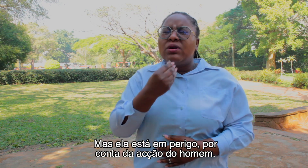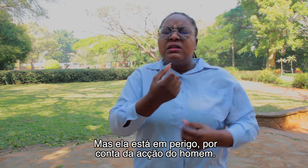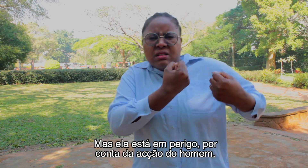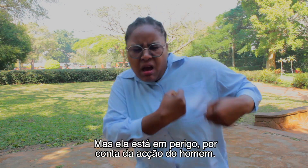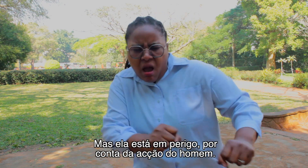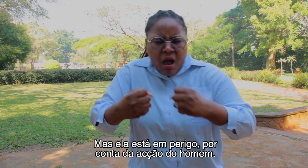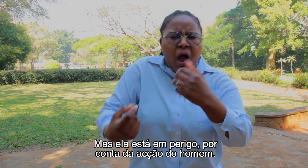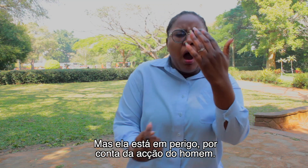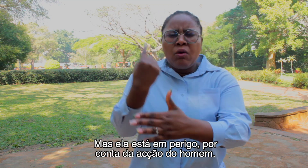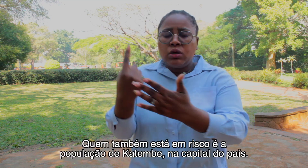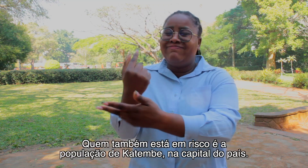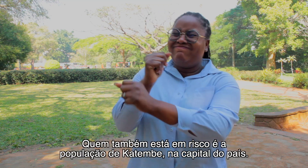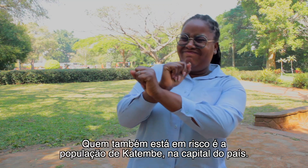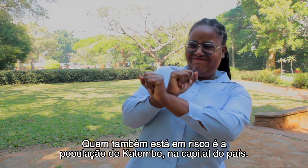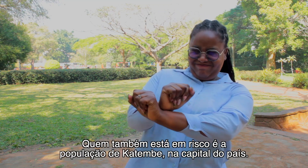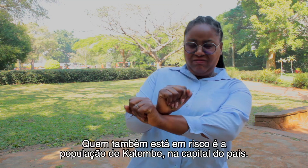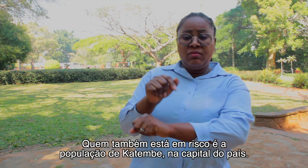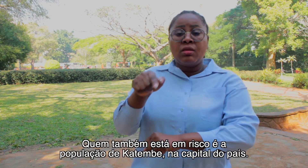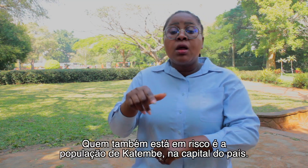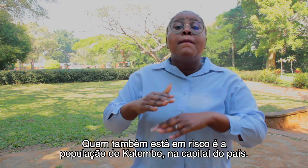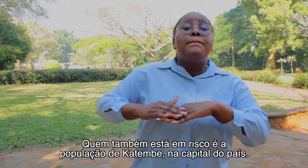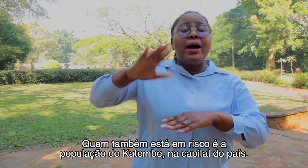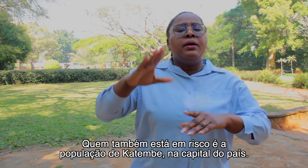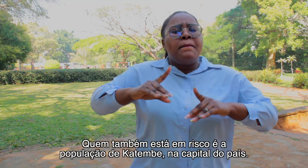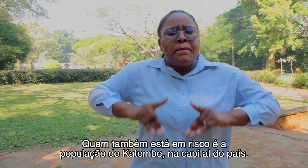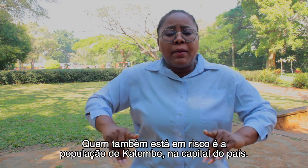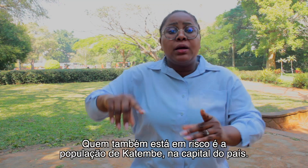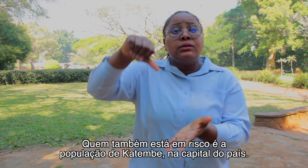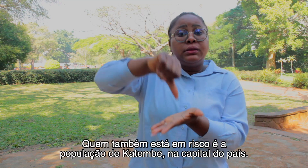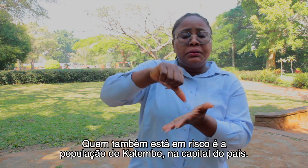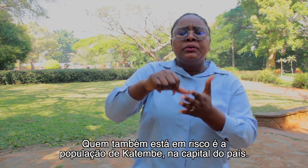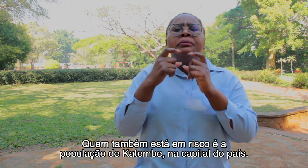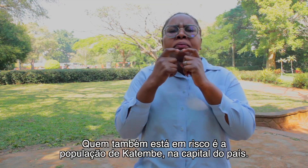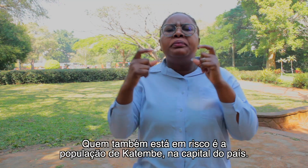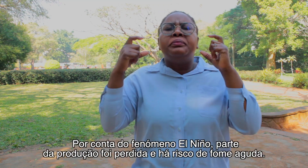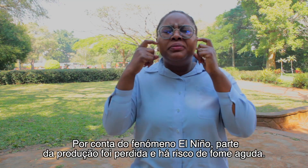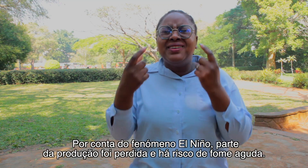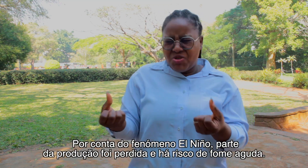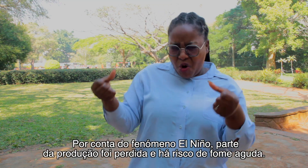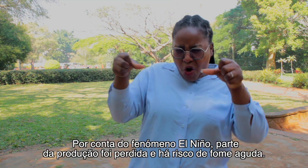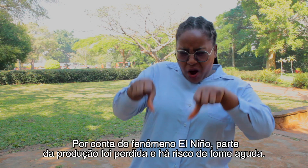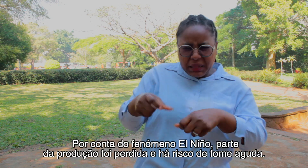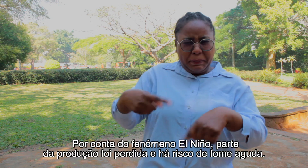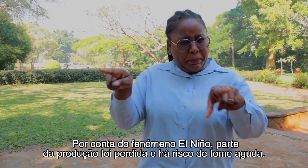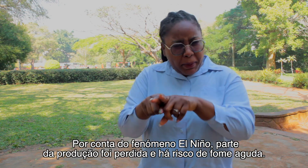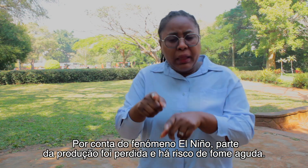da ação do homem. Quem também está em risco é a população de Catembe, na capital do país. Por conta do fenômeno El Niño, parte